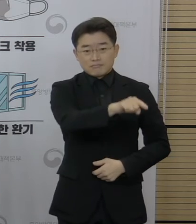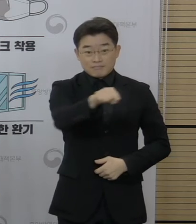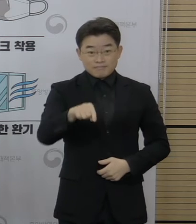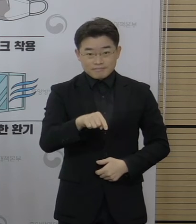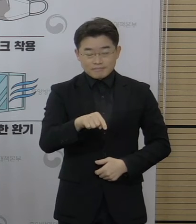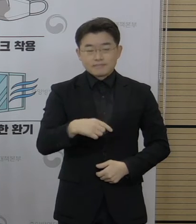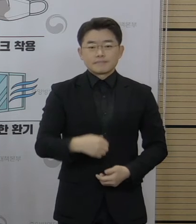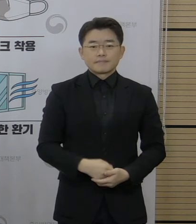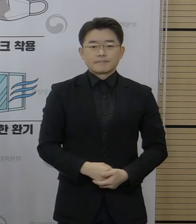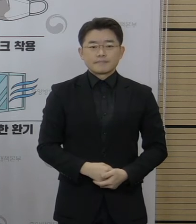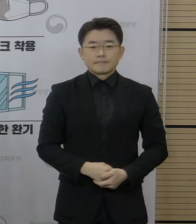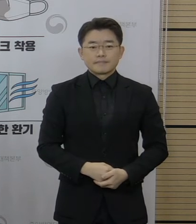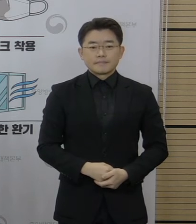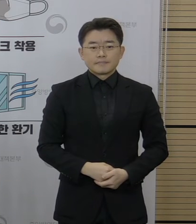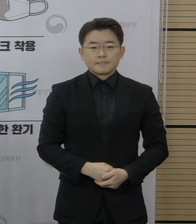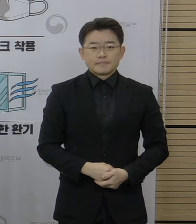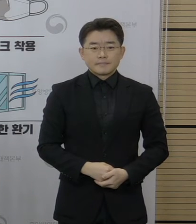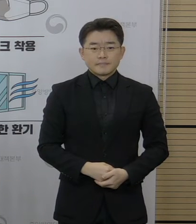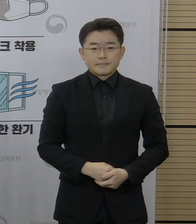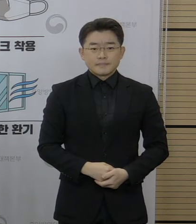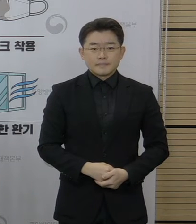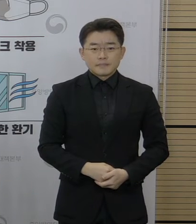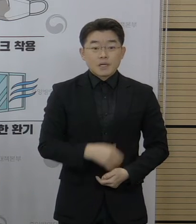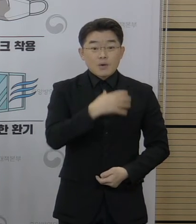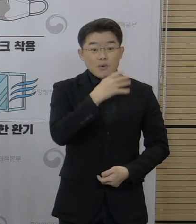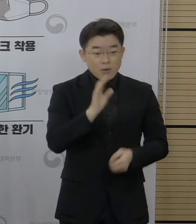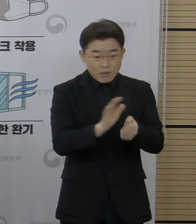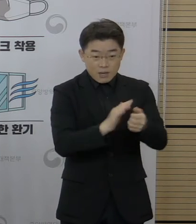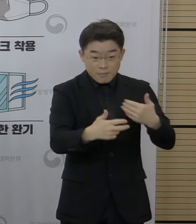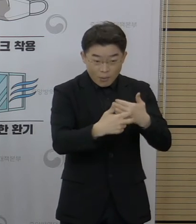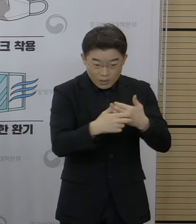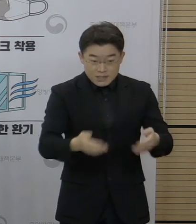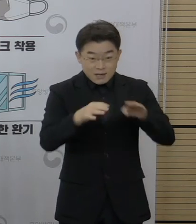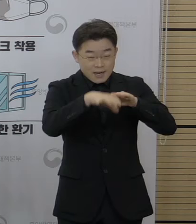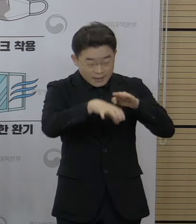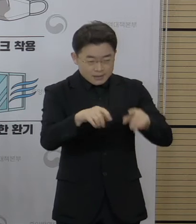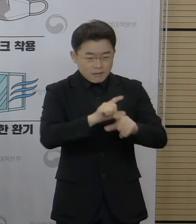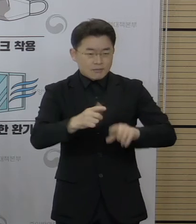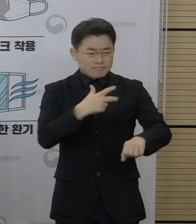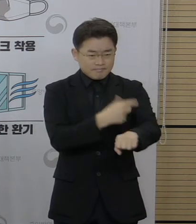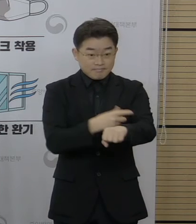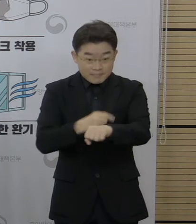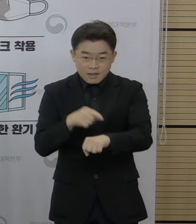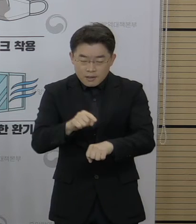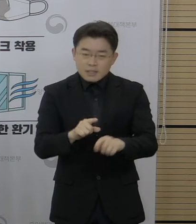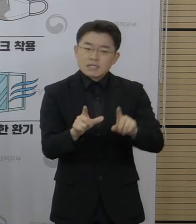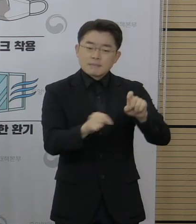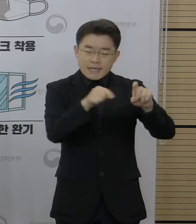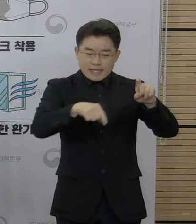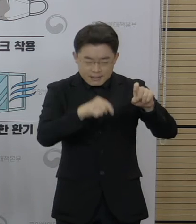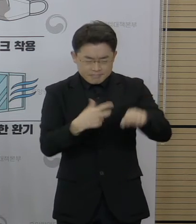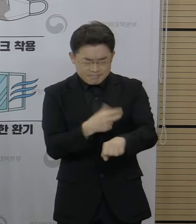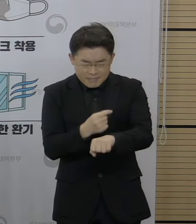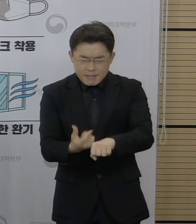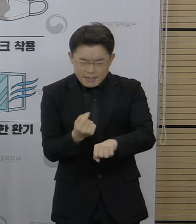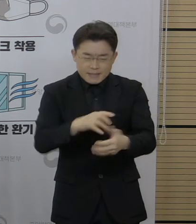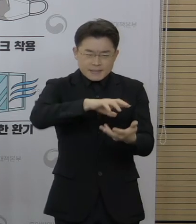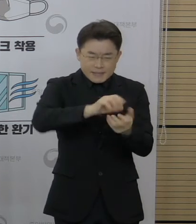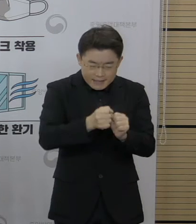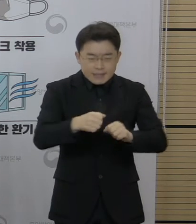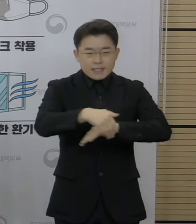있습니다 방역당국은 요양 병원 시설에 대한 추가 접종을 11월 중으로 신속하게